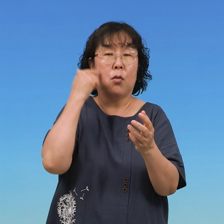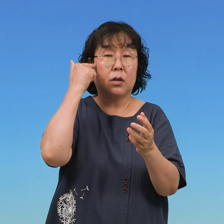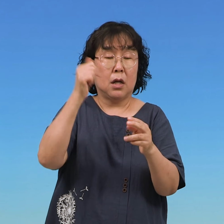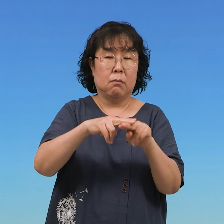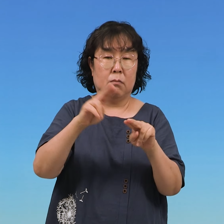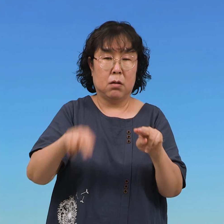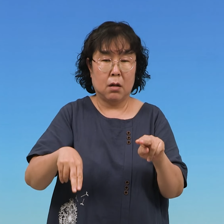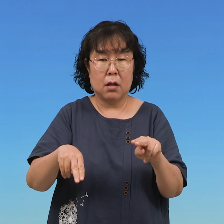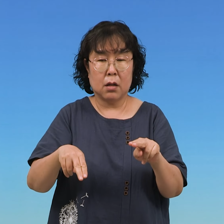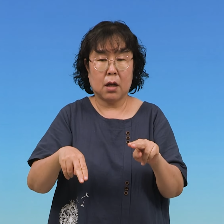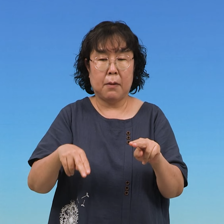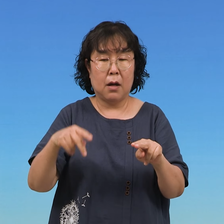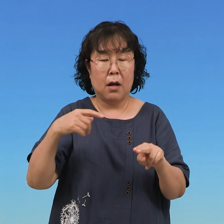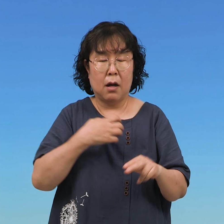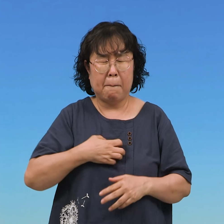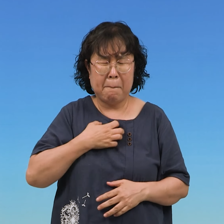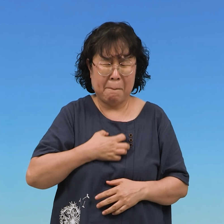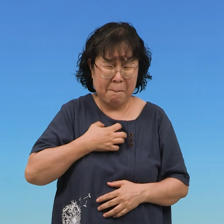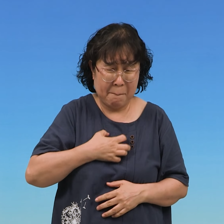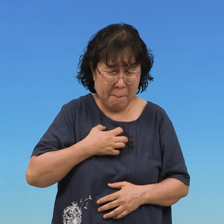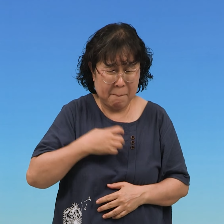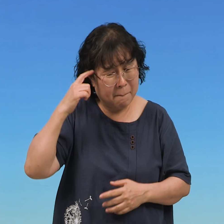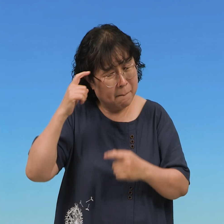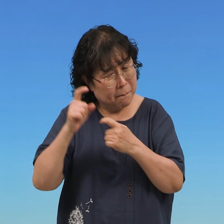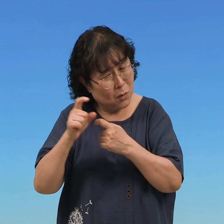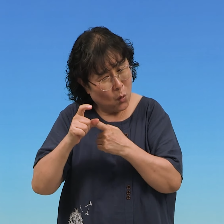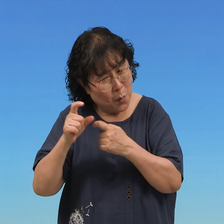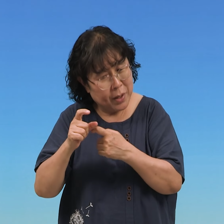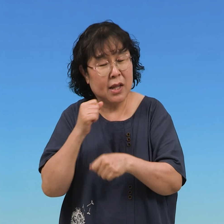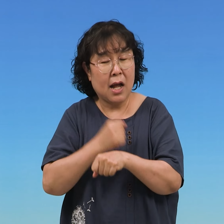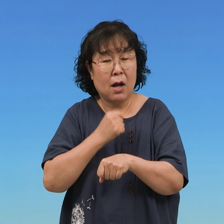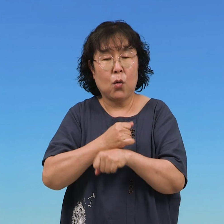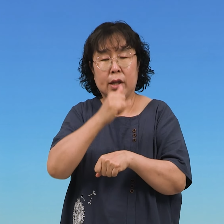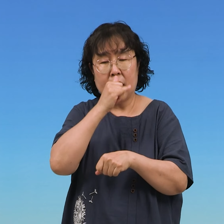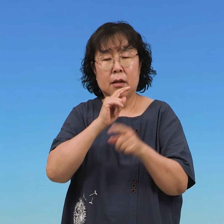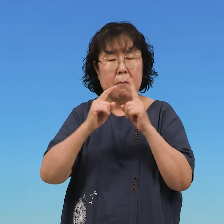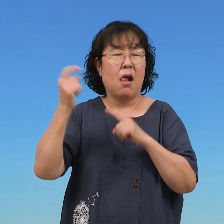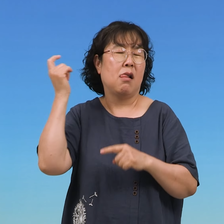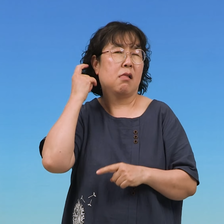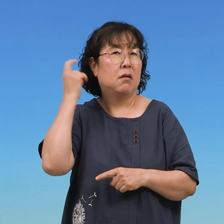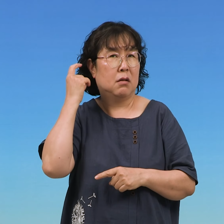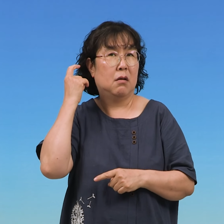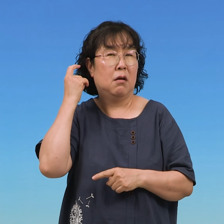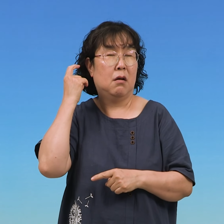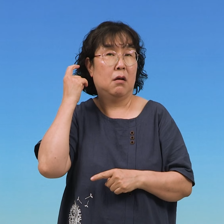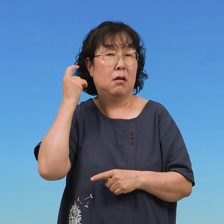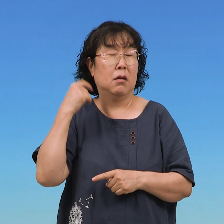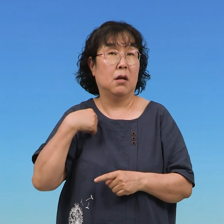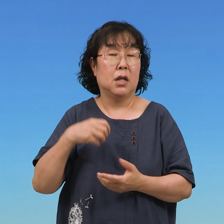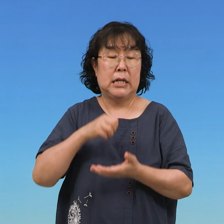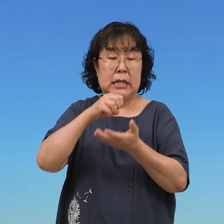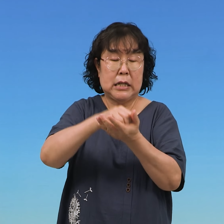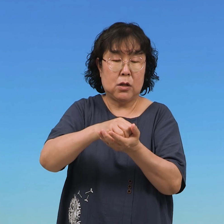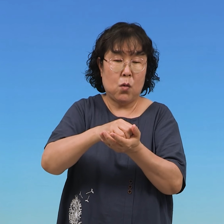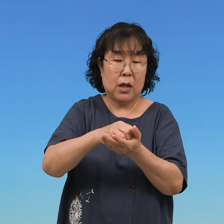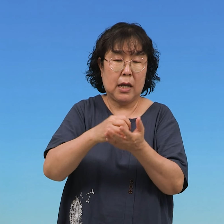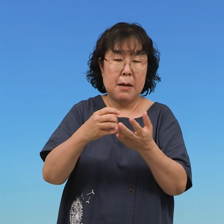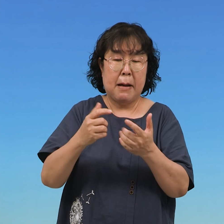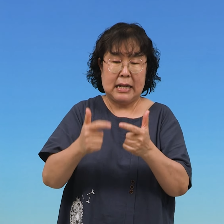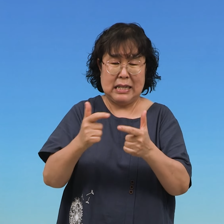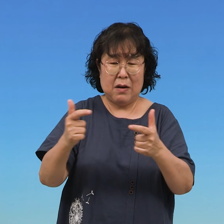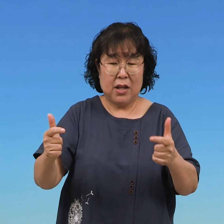자꾸 많아져가지고 이제 5,000명 이상이 되면 어떡하나, 이 걱정이 된다는 거예요. 그래서 이제 등록이 많아지는 거에